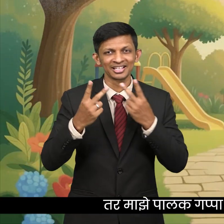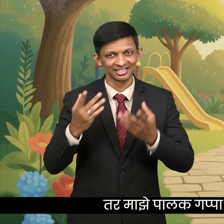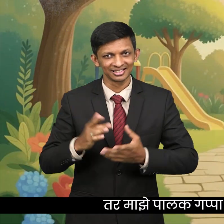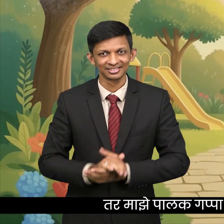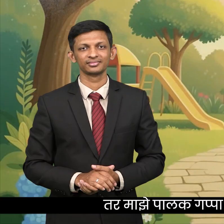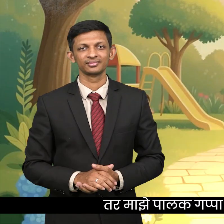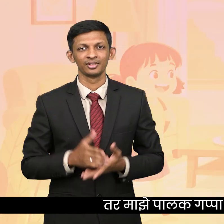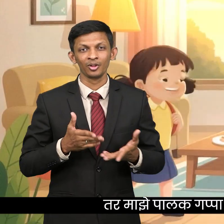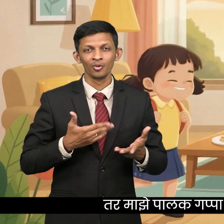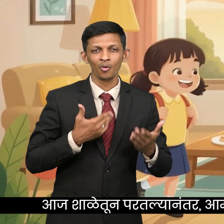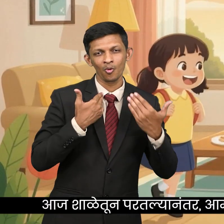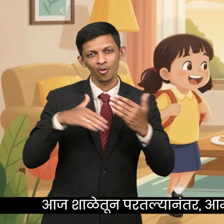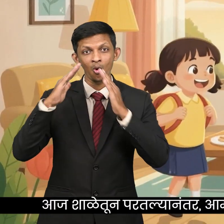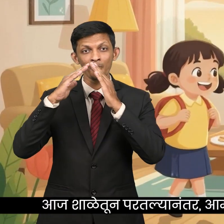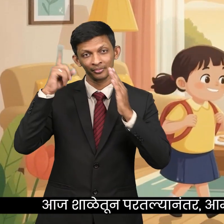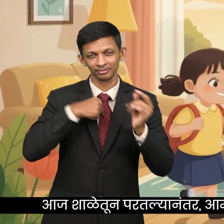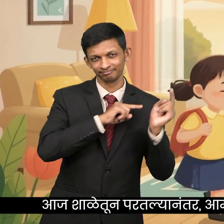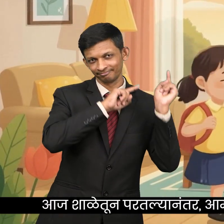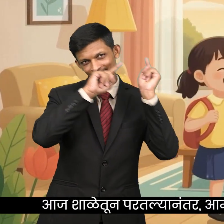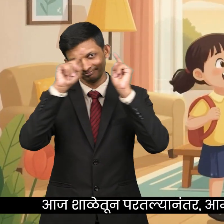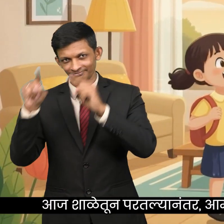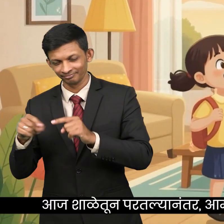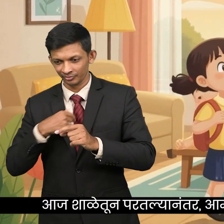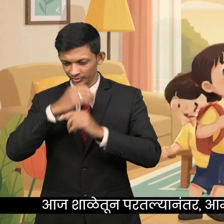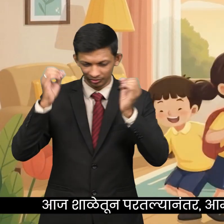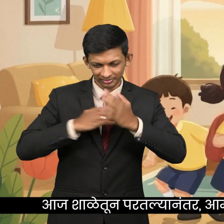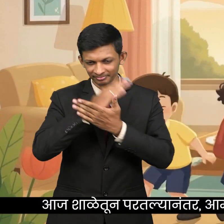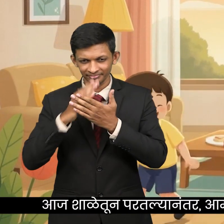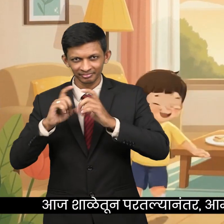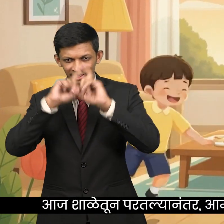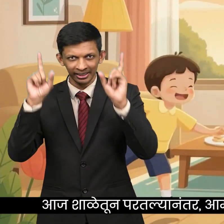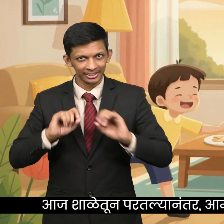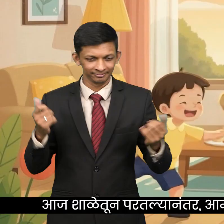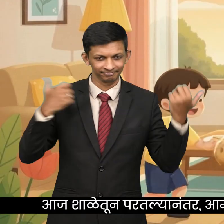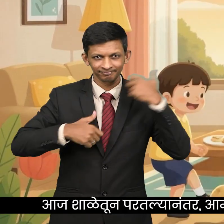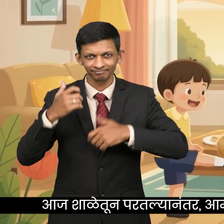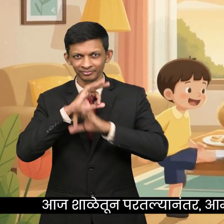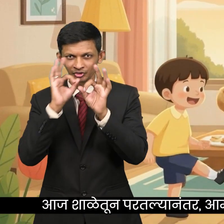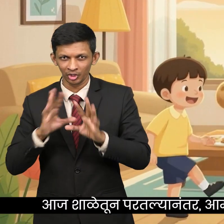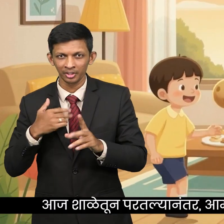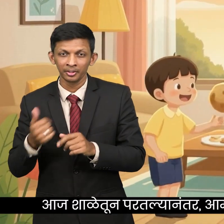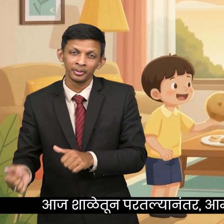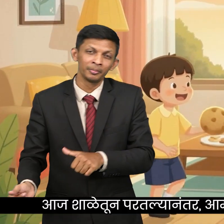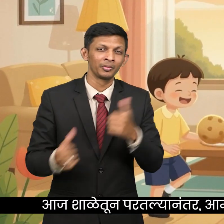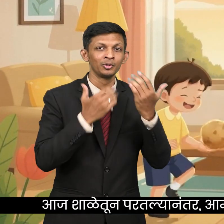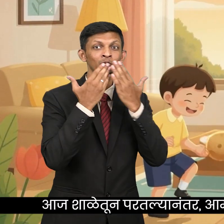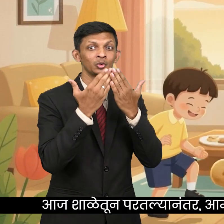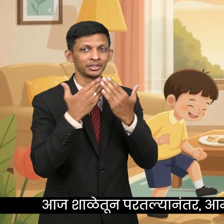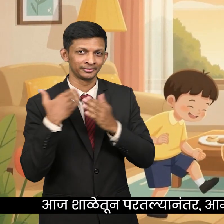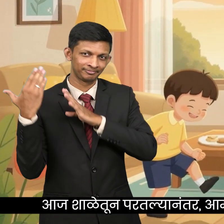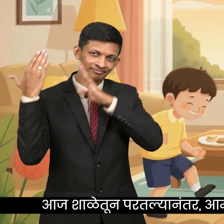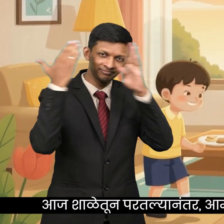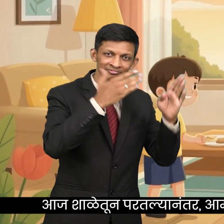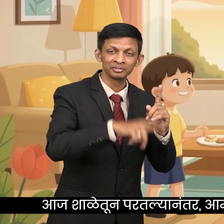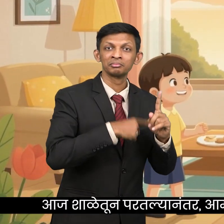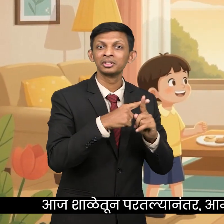येते. आज शाळेतून परतल्यानंतर आम्ही घरी जातो, फ्रेश होतो आणि